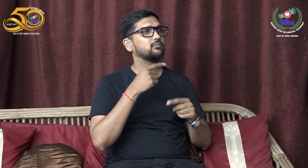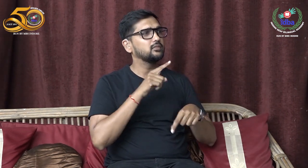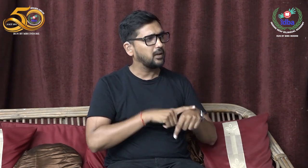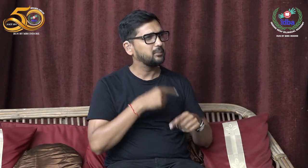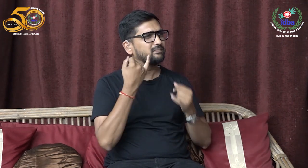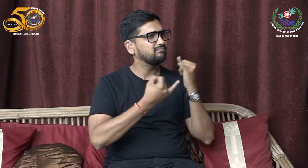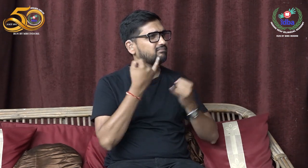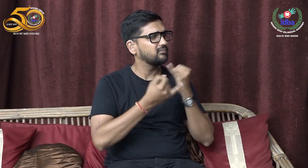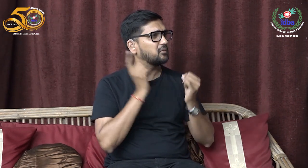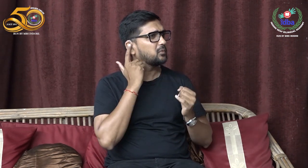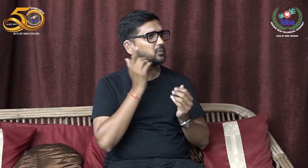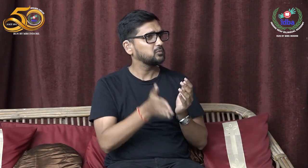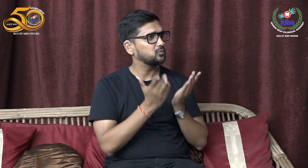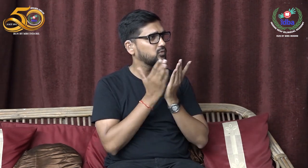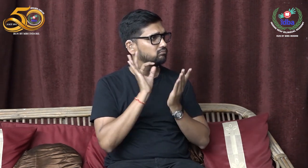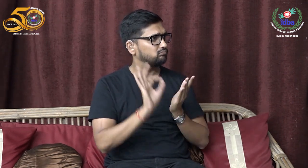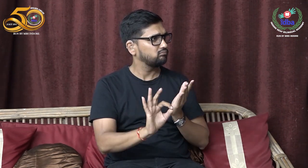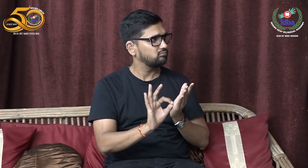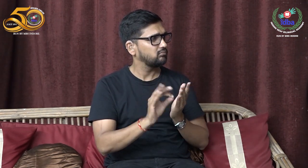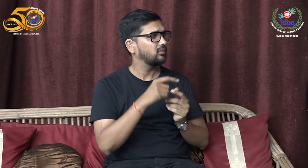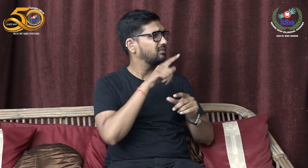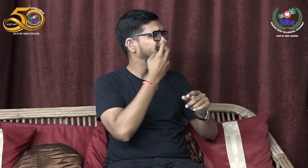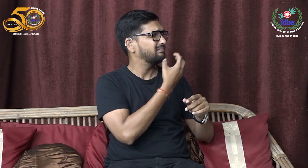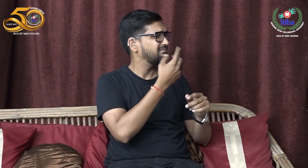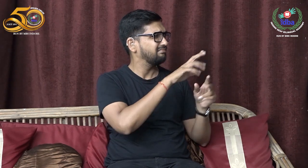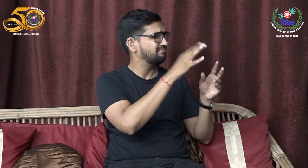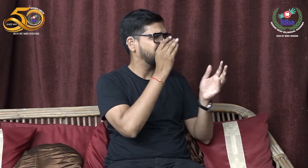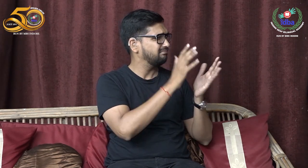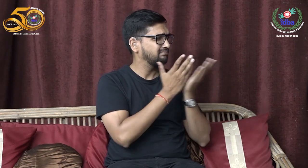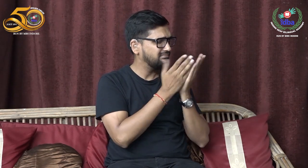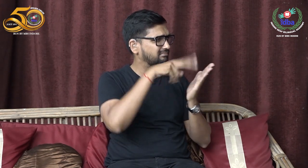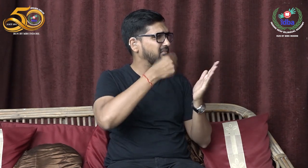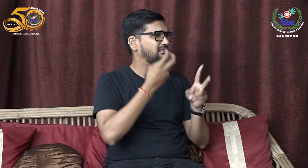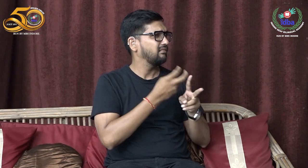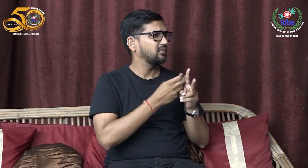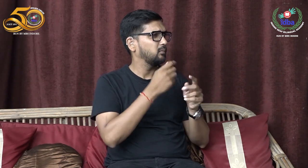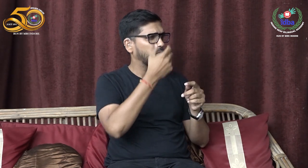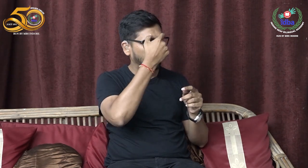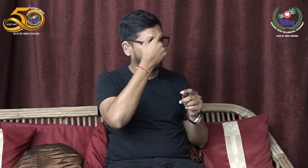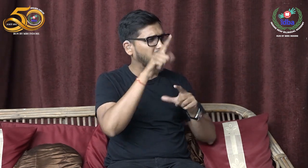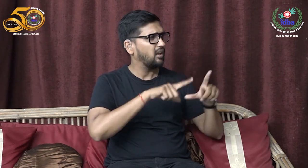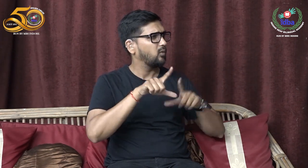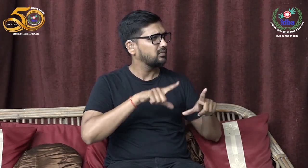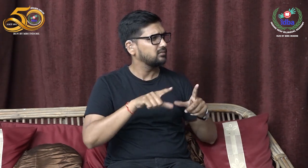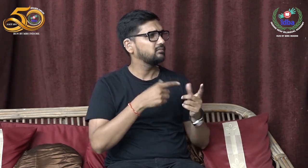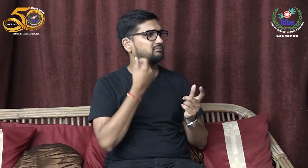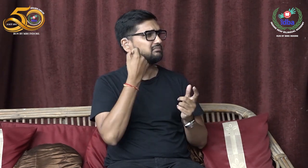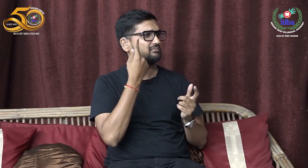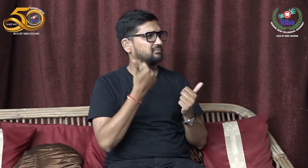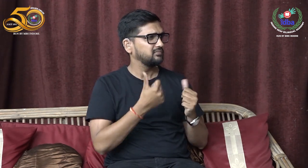नॉर्मल लोग के साथ। जब मुझे पता नहीं चला कि इधर का इंदौर का स्कूल का, फिर मुझे फर्स्ट टाइम मालूम पड़ा। वो जो था ओरल स्कूल था, थोड़ा मुश्किल था,